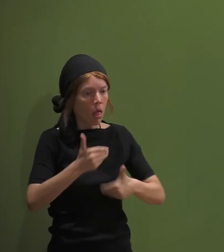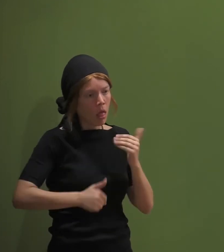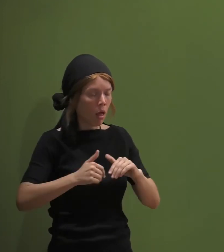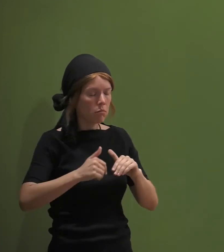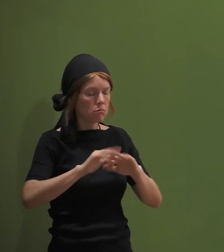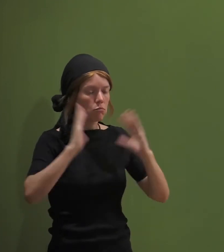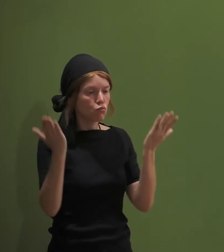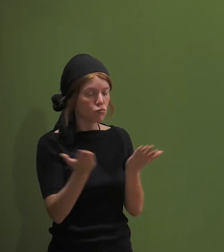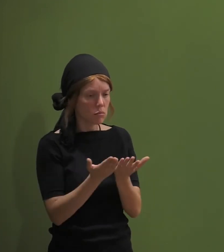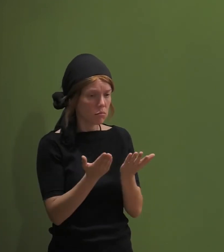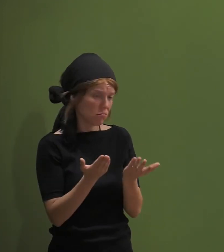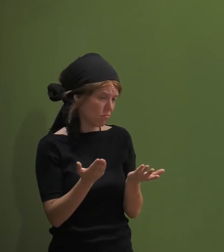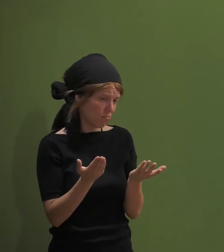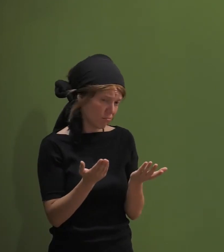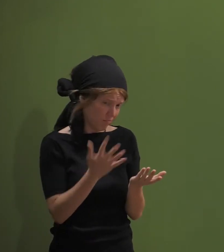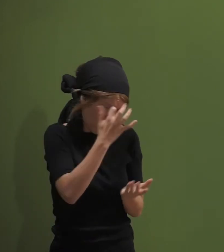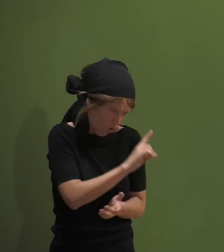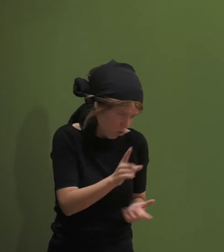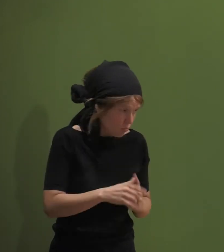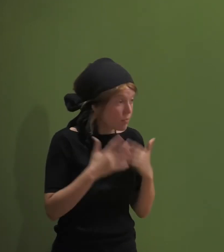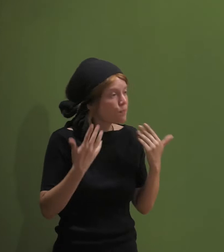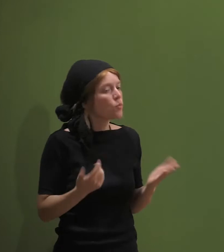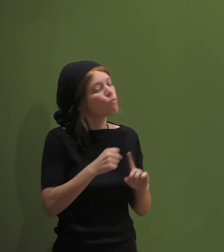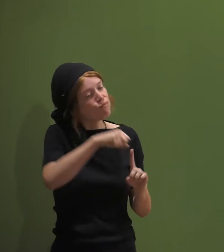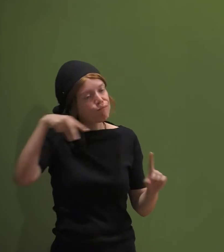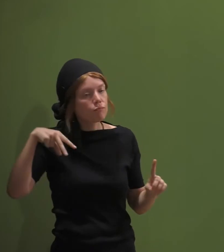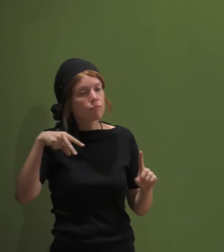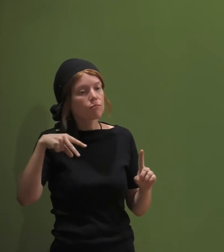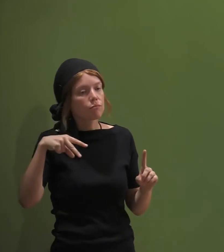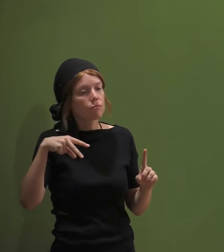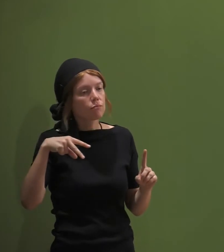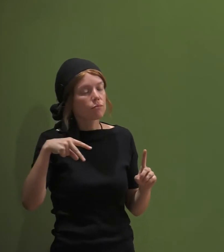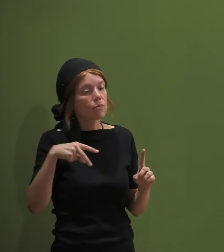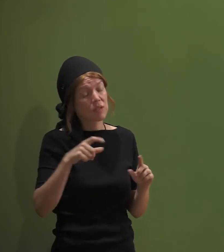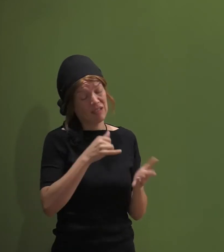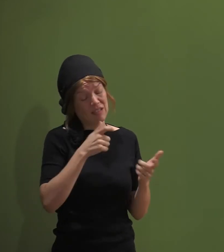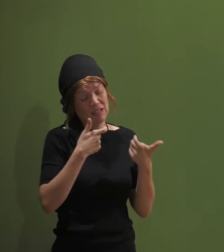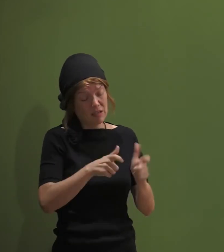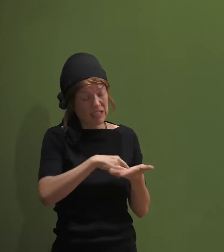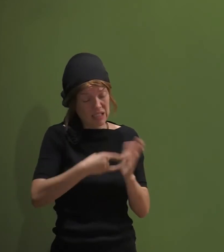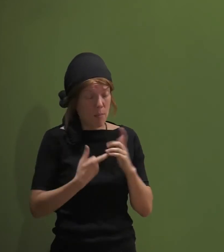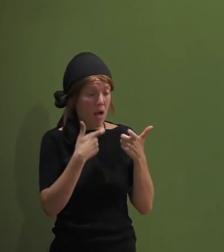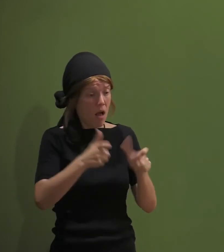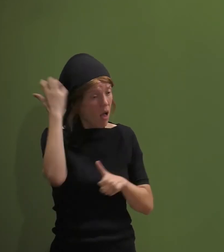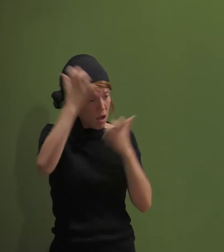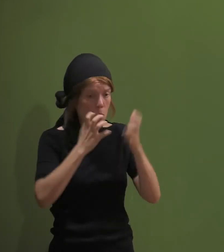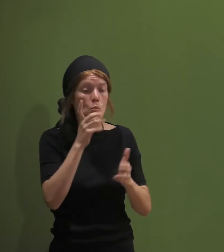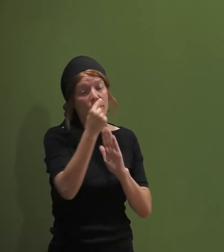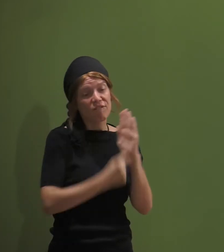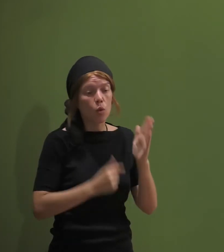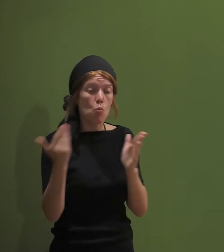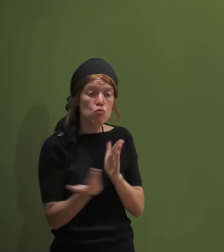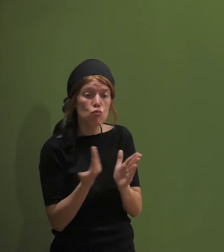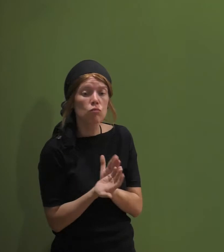nivel mundial? Lo dudo. Y por lo tanto, las perspectivas son de mayor estrés en los sistemas agrarios, tanto por el lado de los factores de